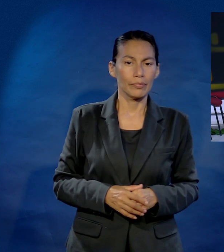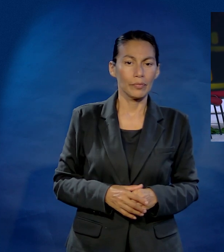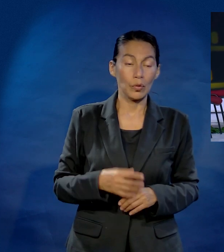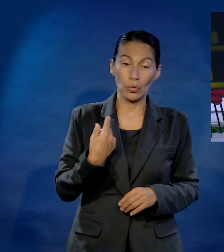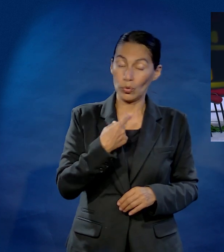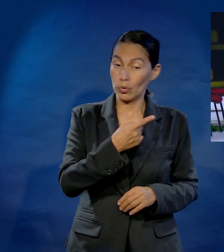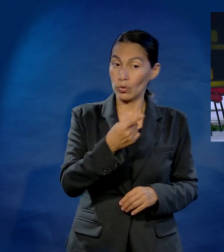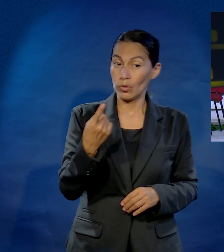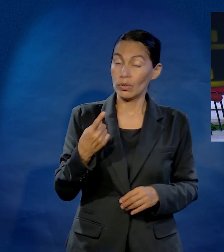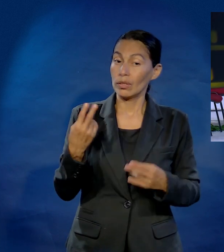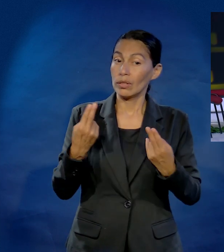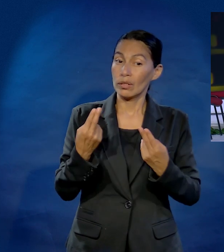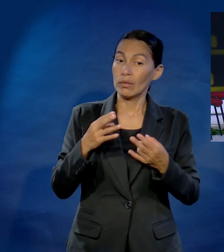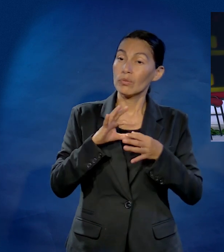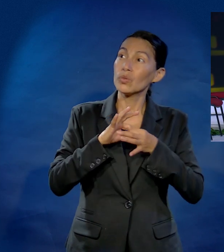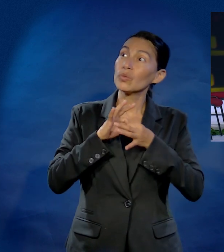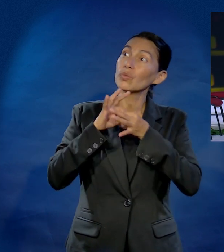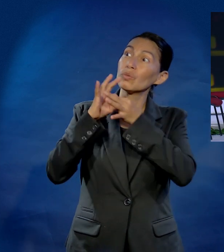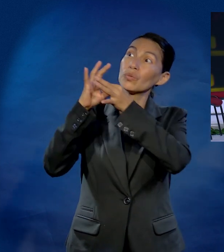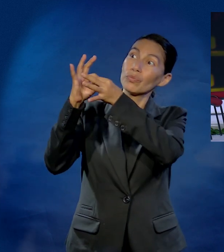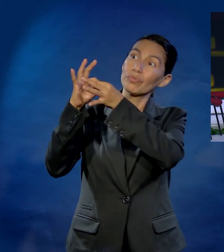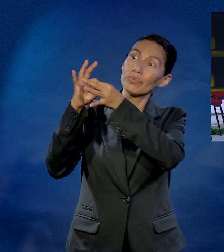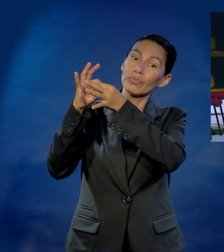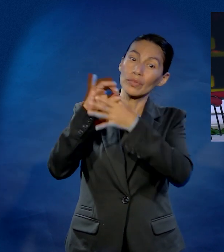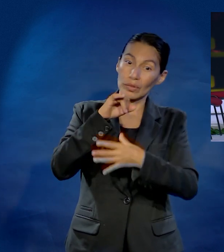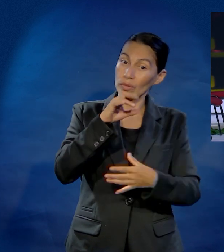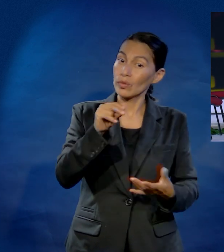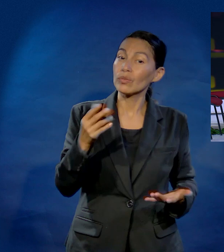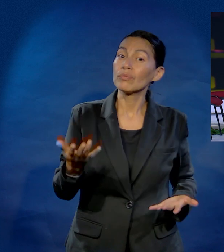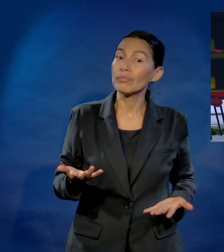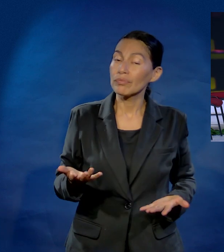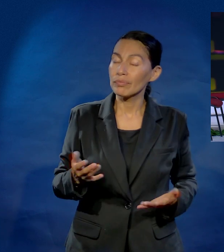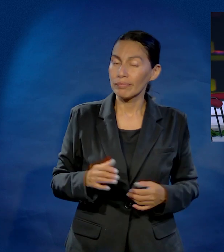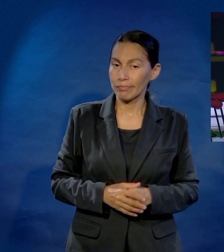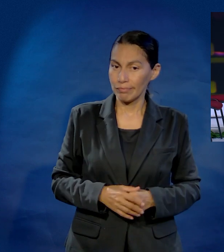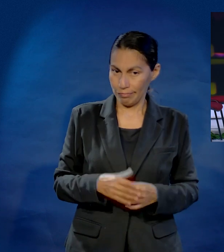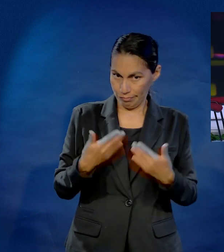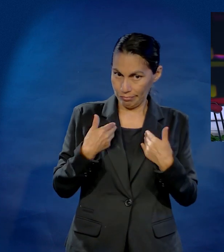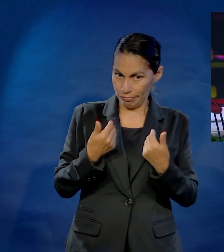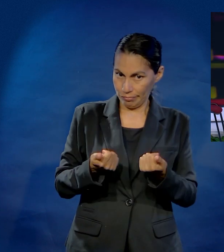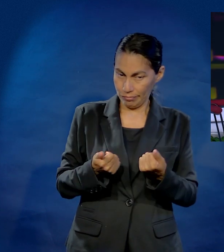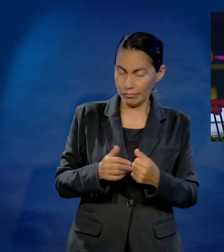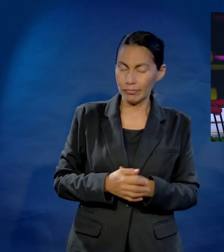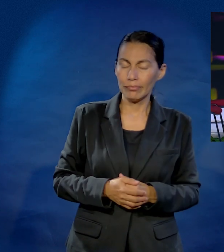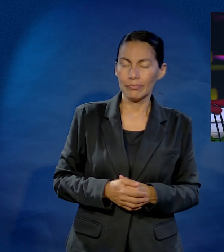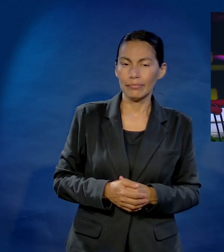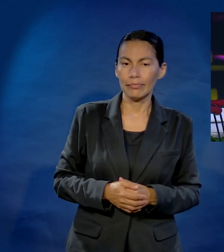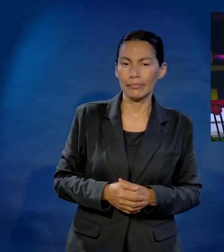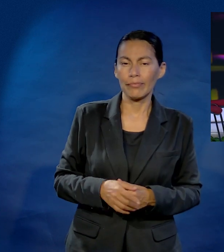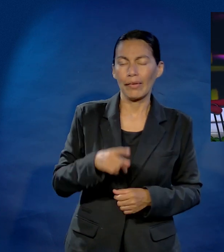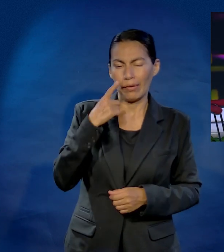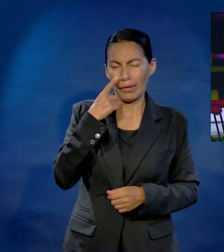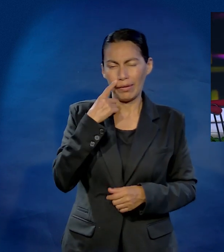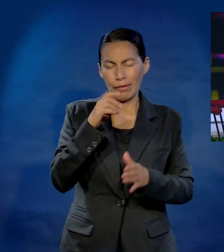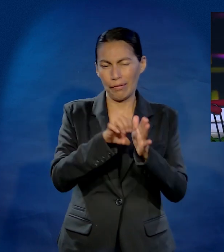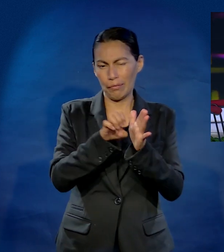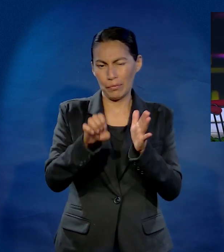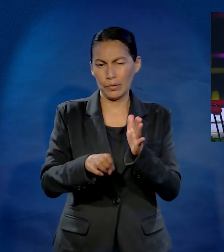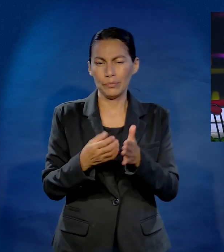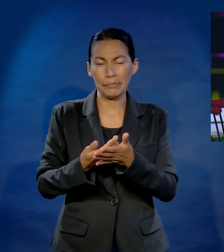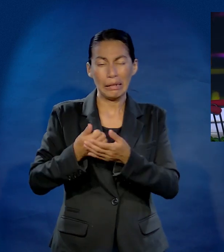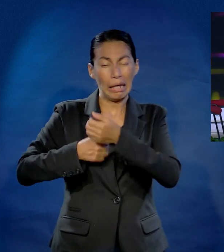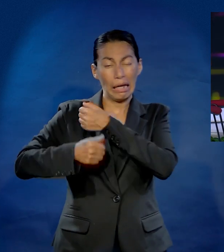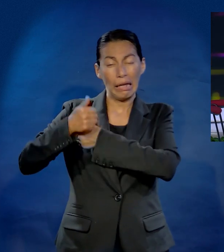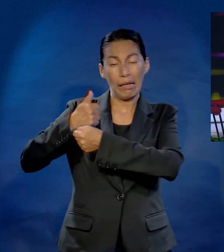están muy internos en el corazón del ser humano. Pero el mensaje es que un día se verán.